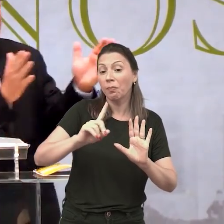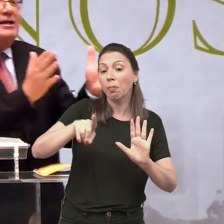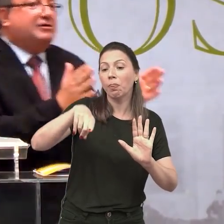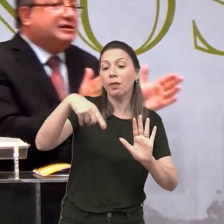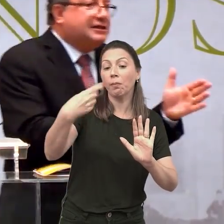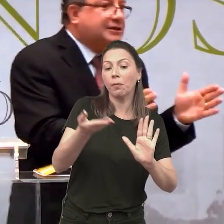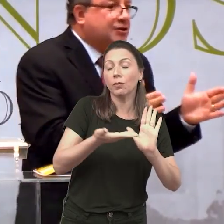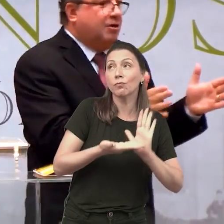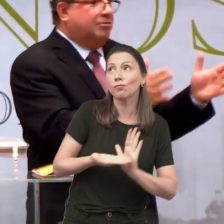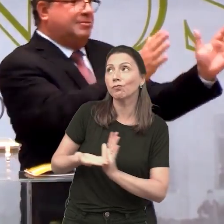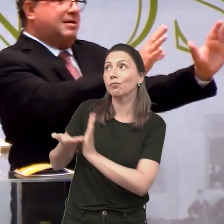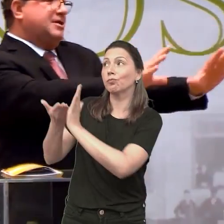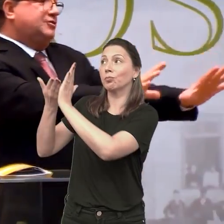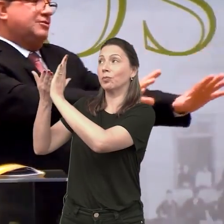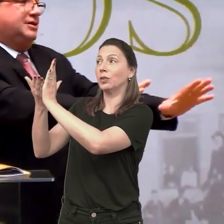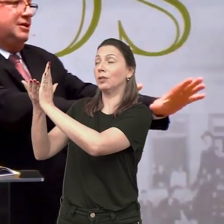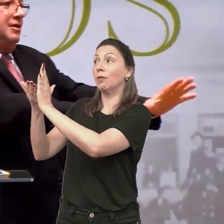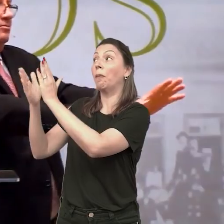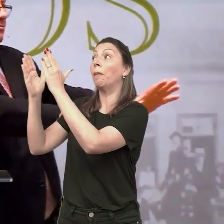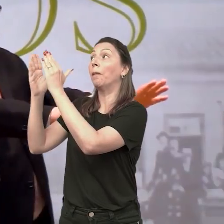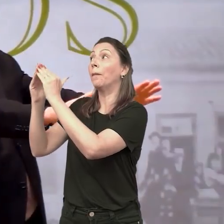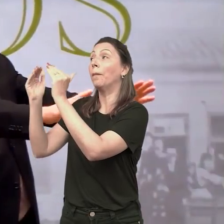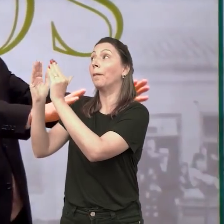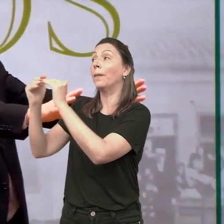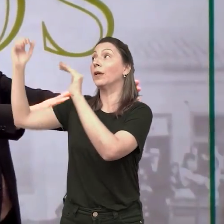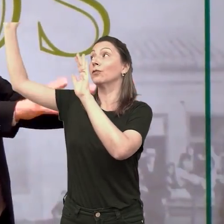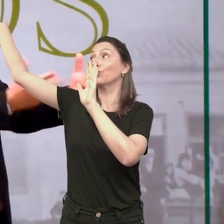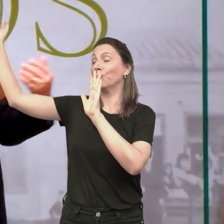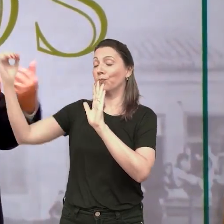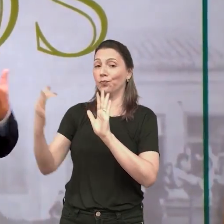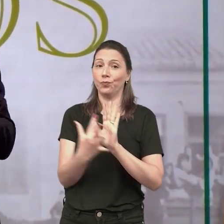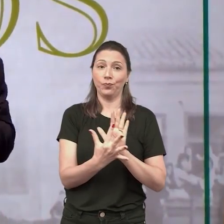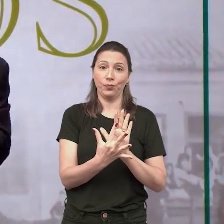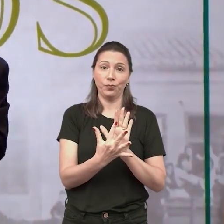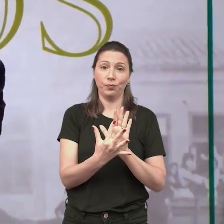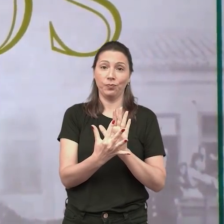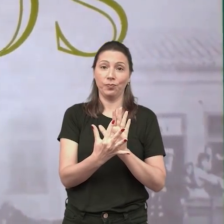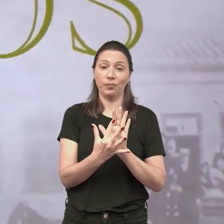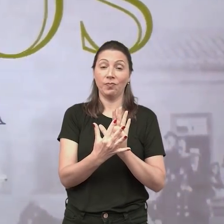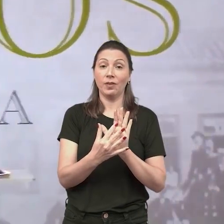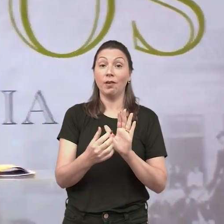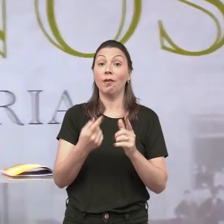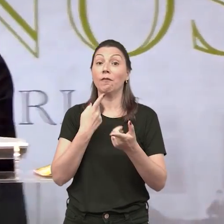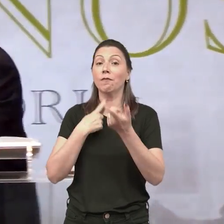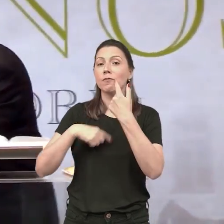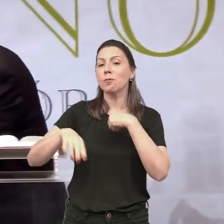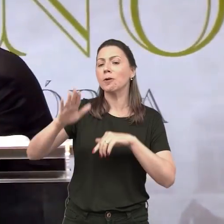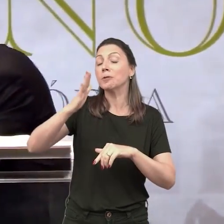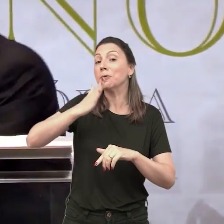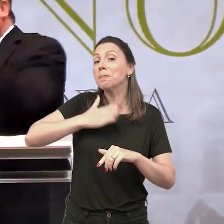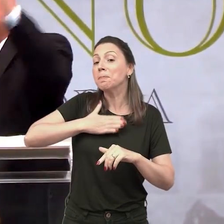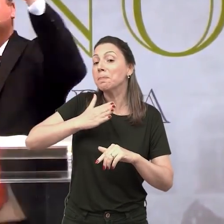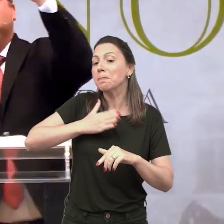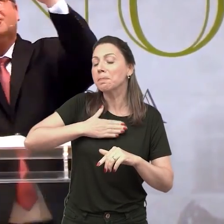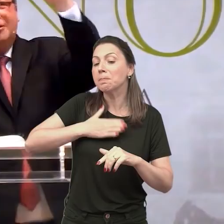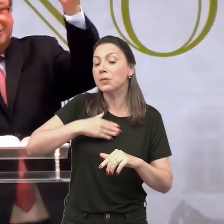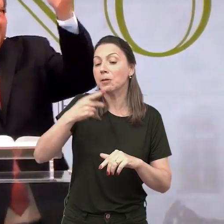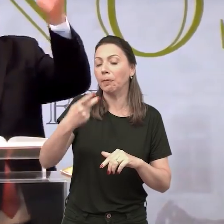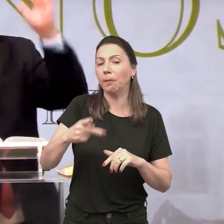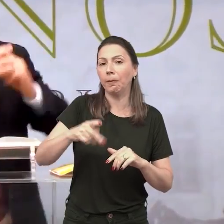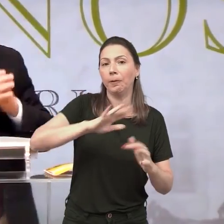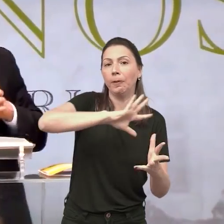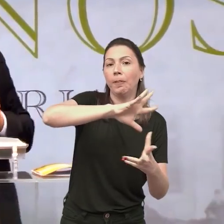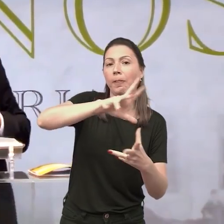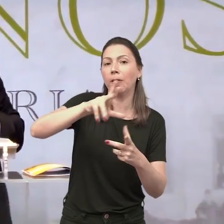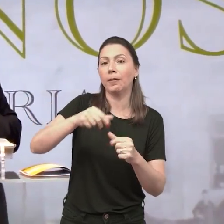e chega para Deus e diz assim: Senhor, abençoa isso aqui. Seja feita a minha vontade, assim na terra como